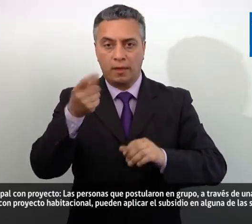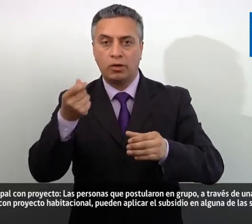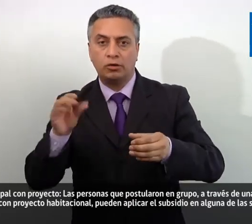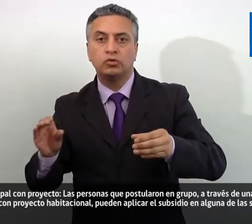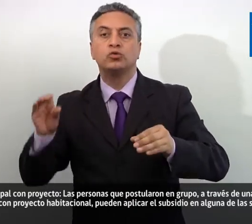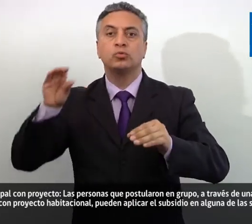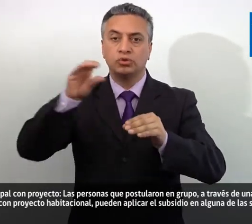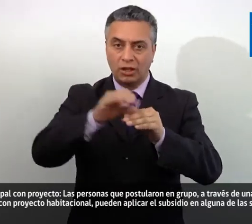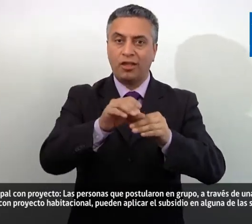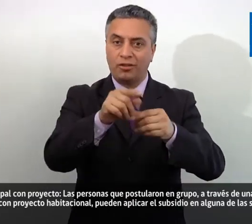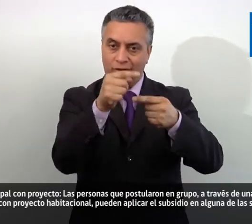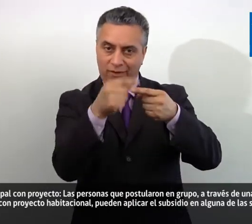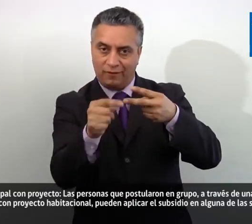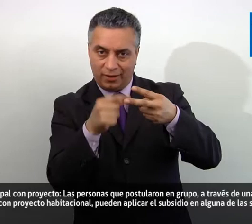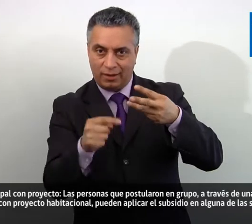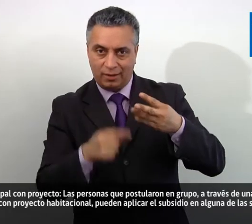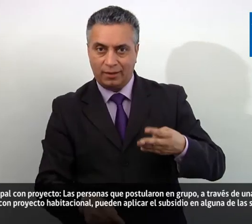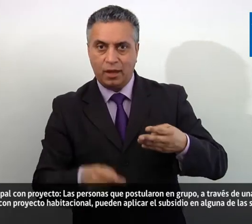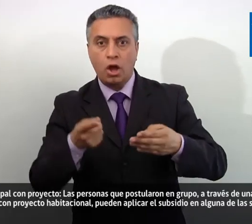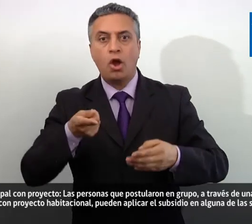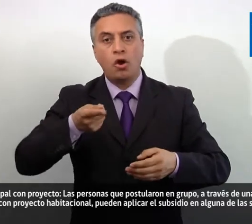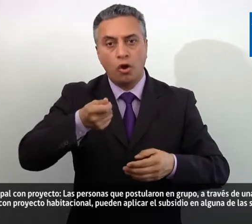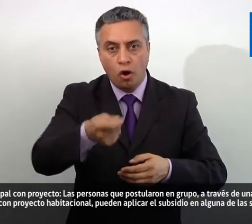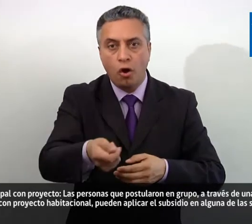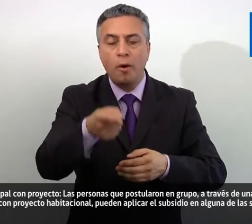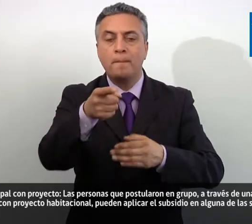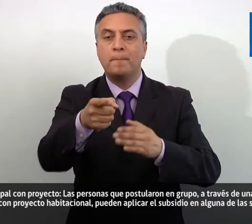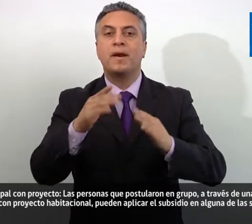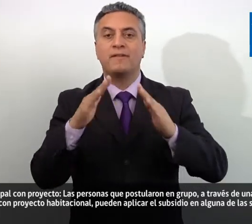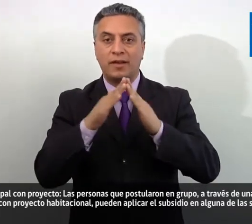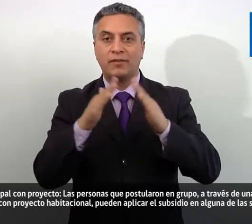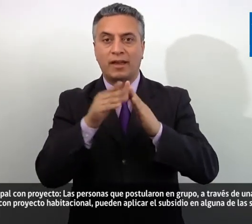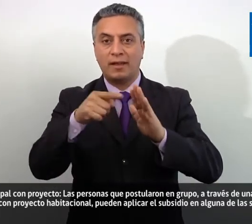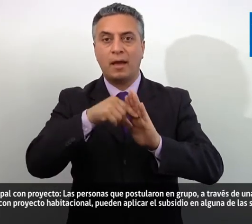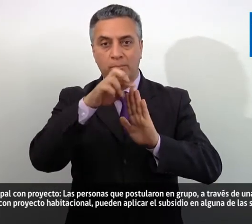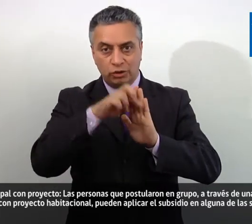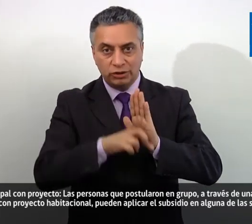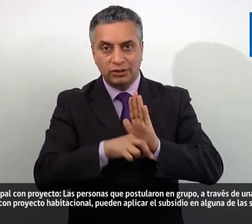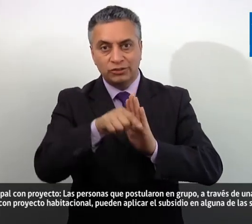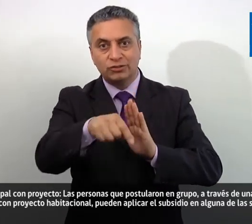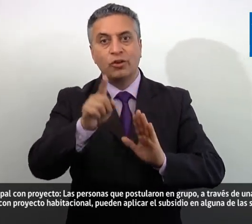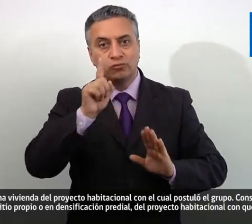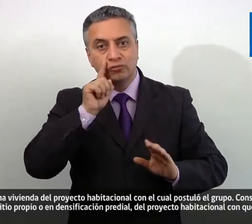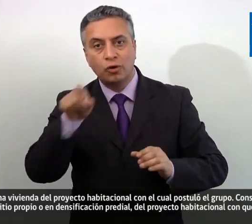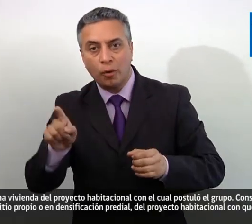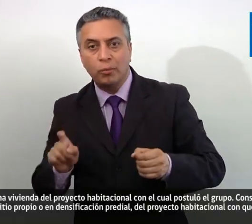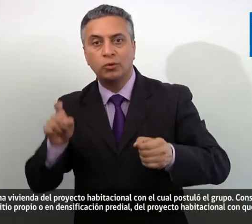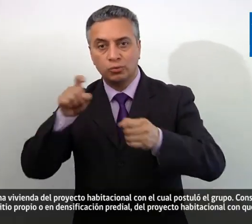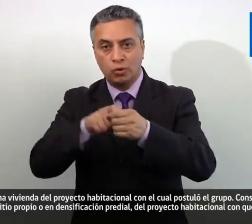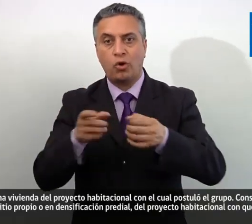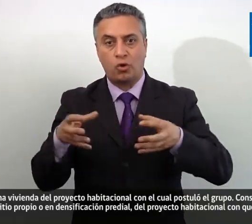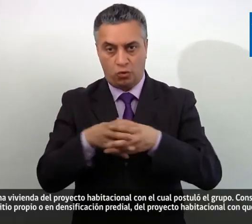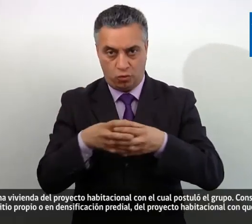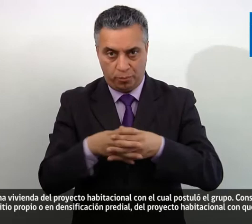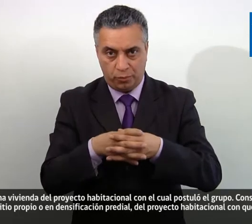y con proyecto habitacional pueden aplicar el subsidio en alguna de las siguientes alternativas: compra de una vivienda del